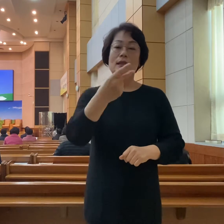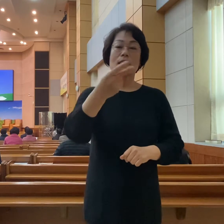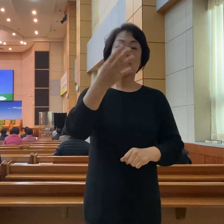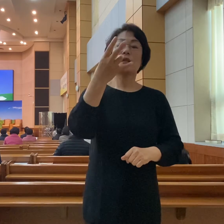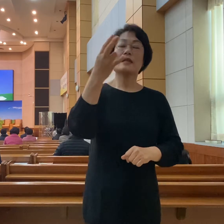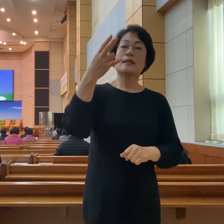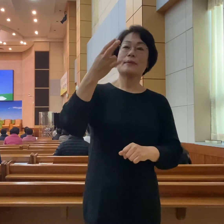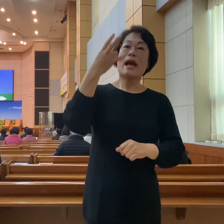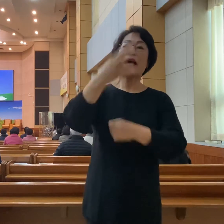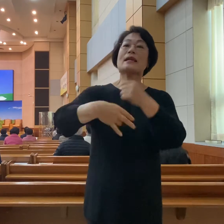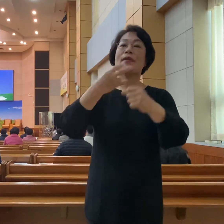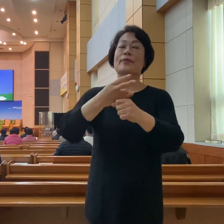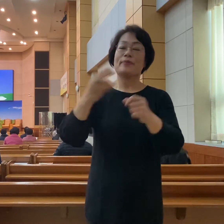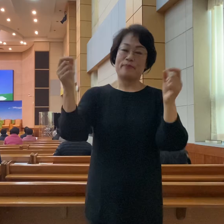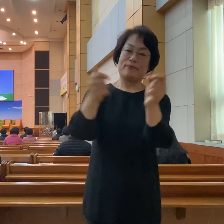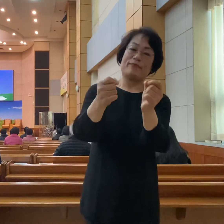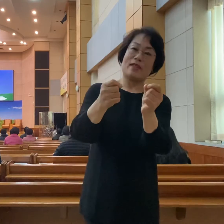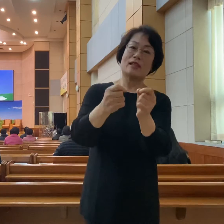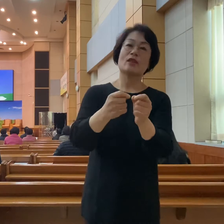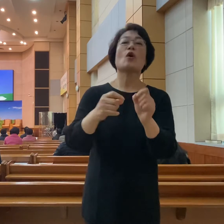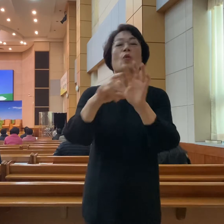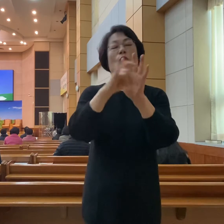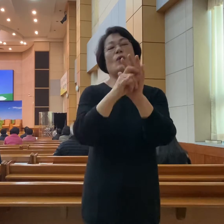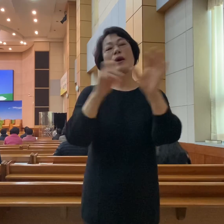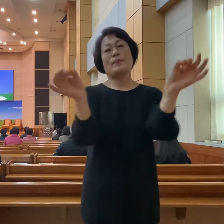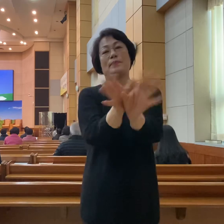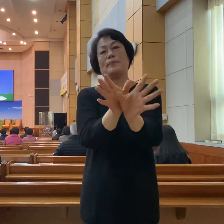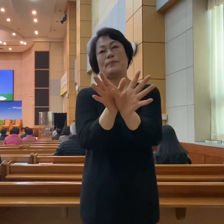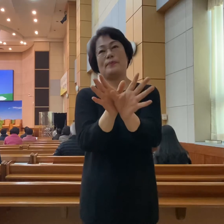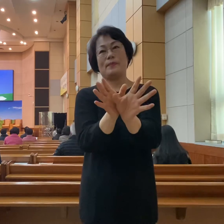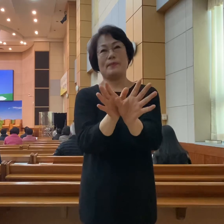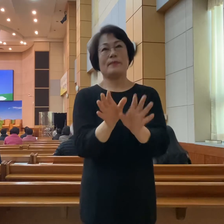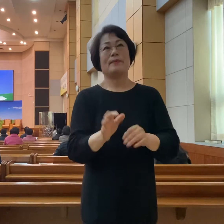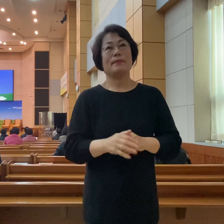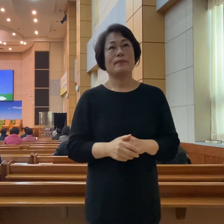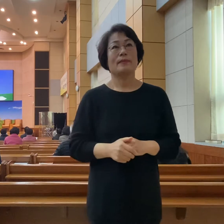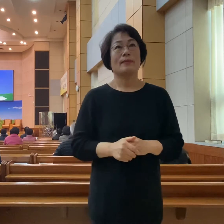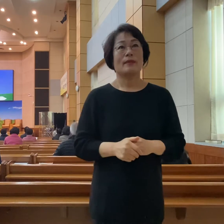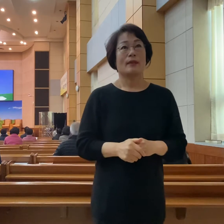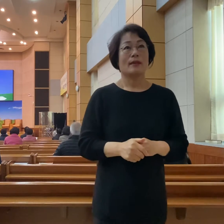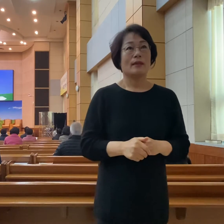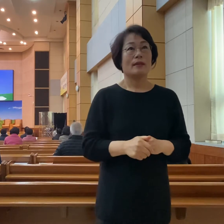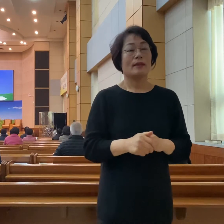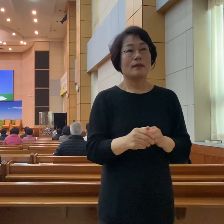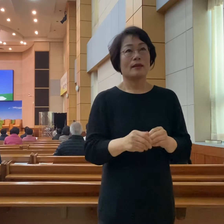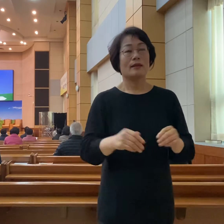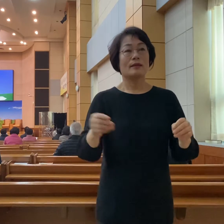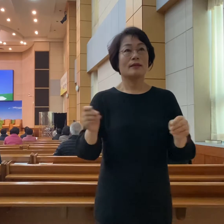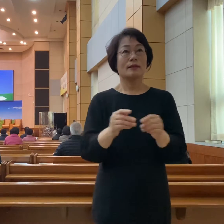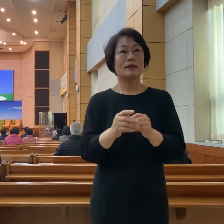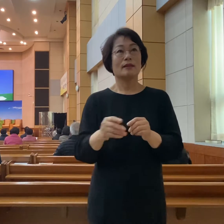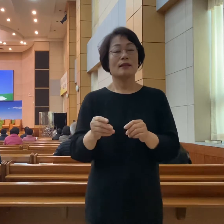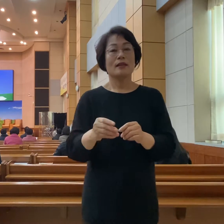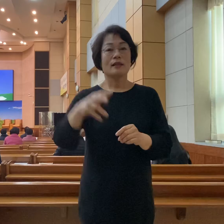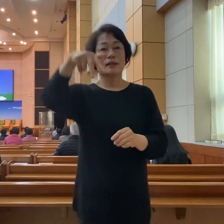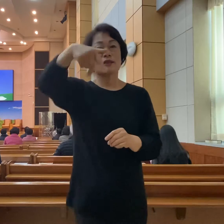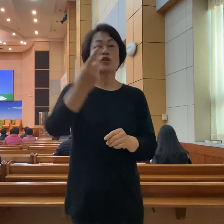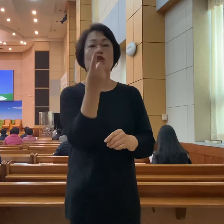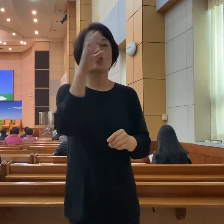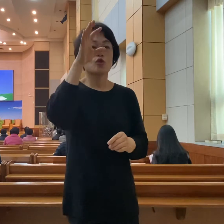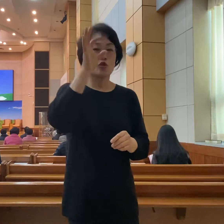가야지 코로나가 종식이 된다. 이 종식된다는 끝난다는 것이 아니라 집단